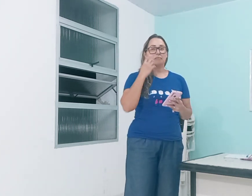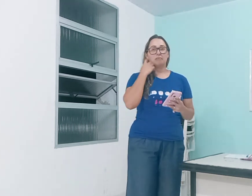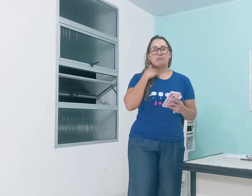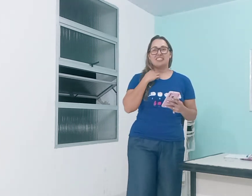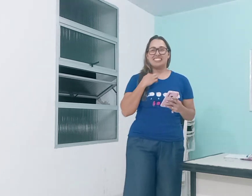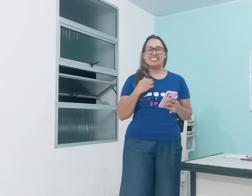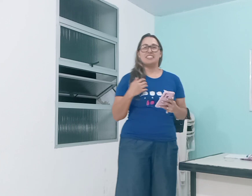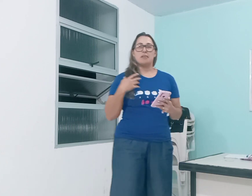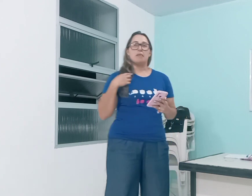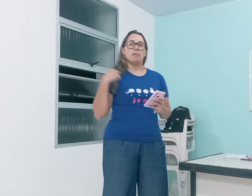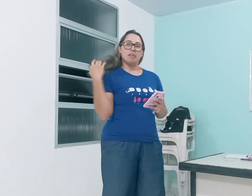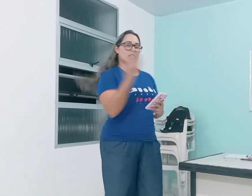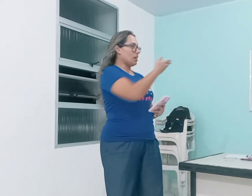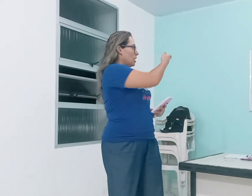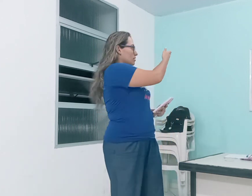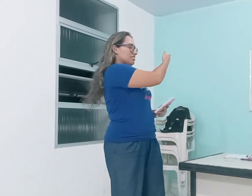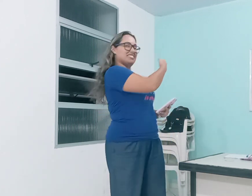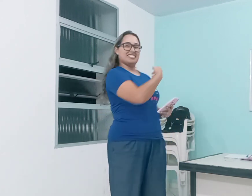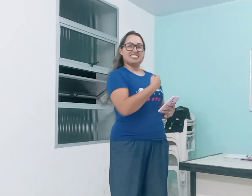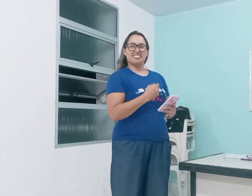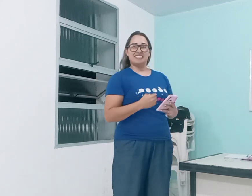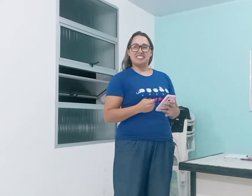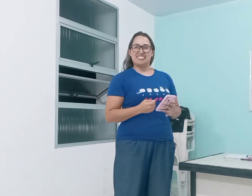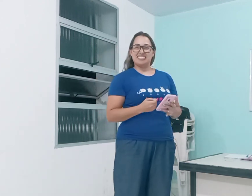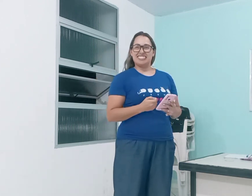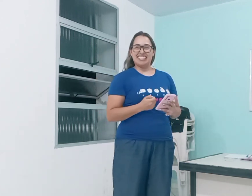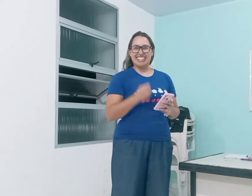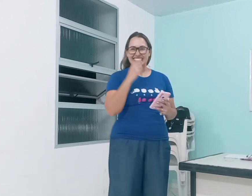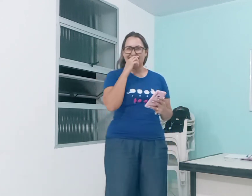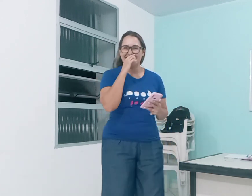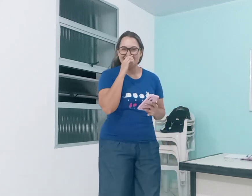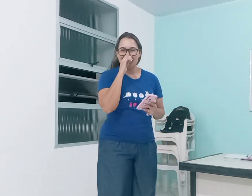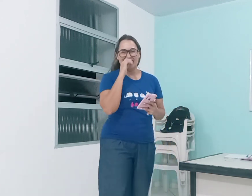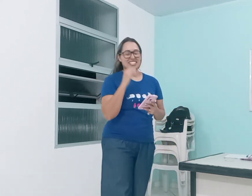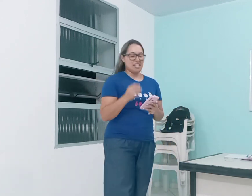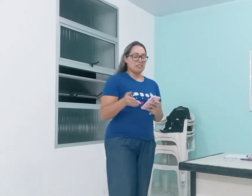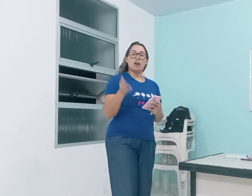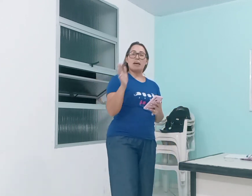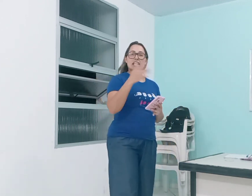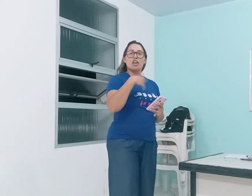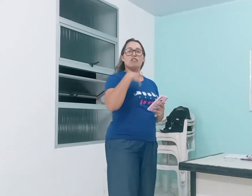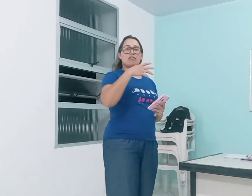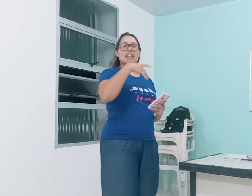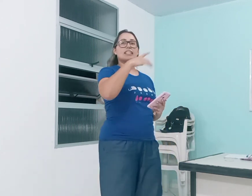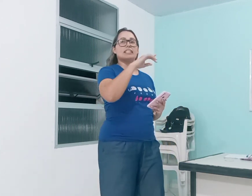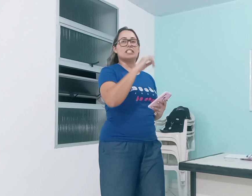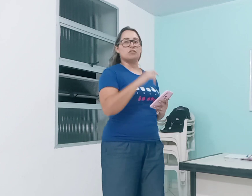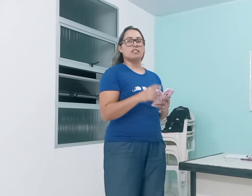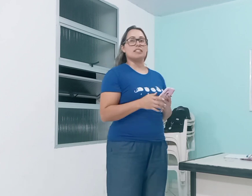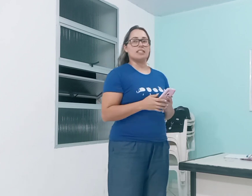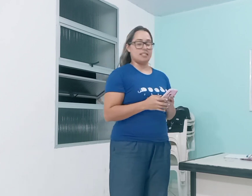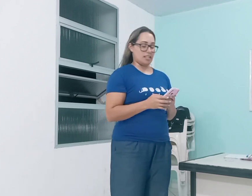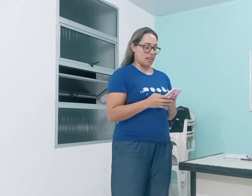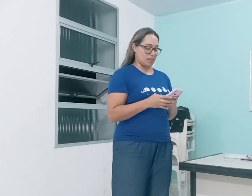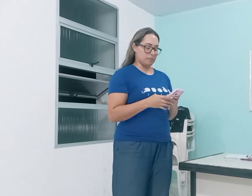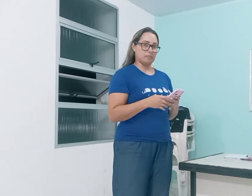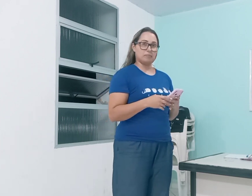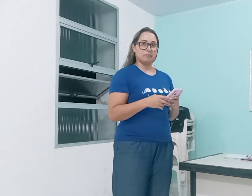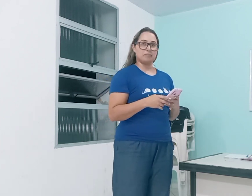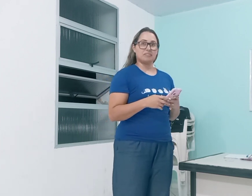Nicola. Eu só tenho uma dificuldade para melhorar. Não, eu vou fazendo aqui se você esquecer. Não,